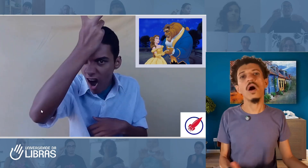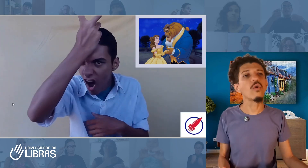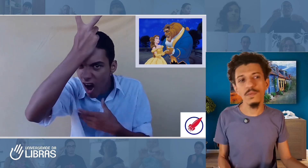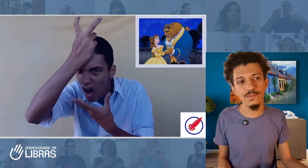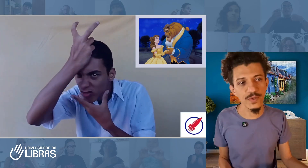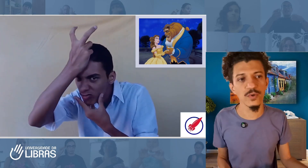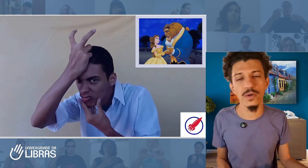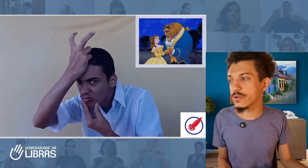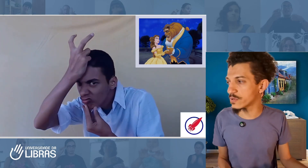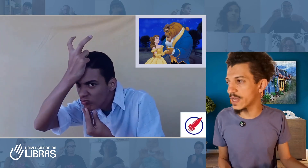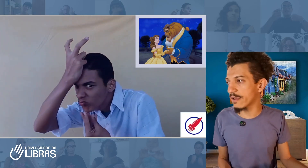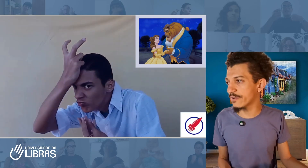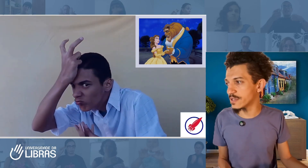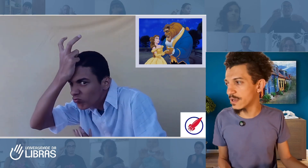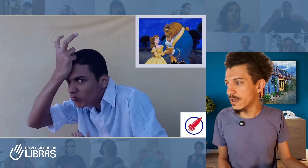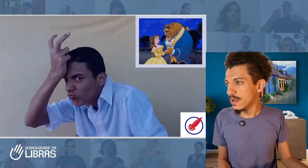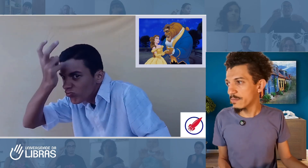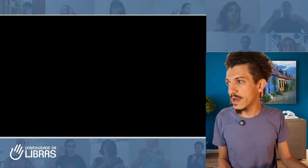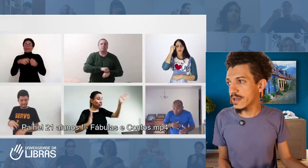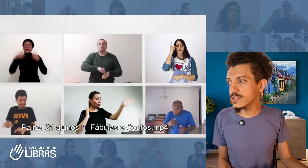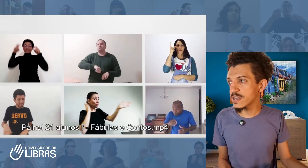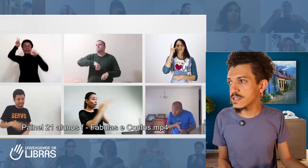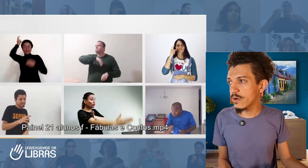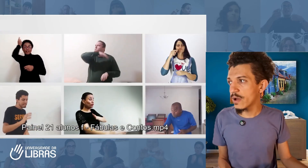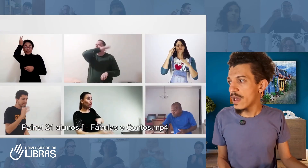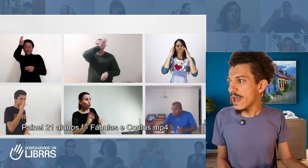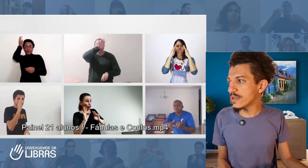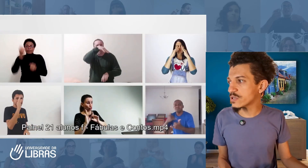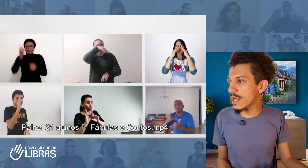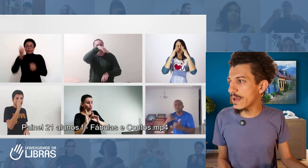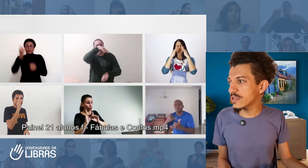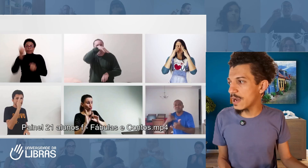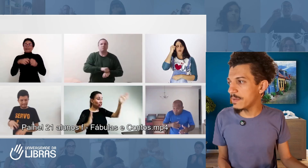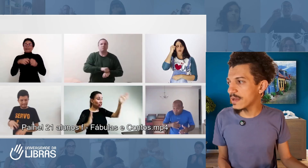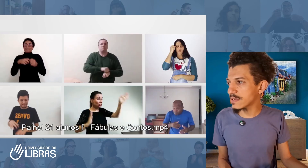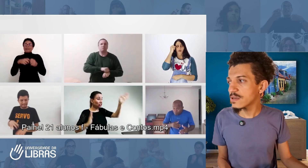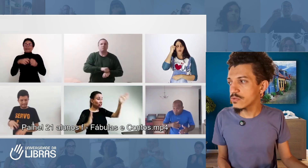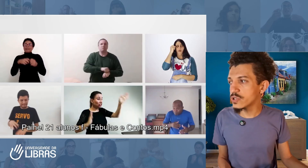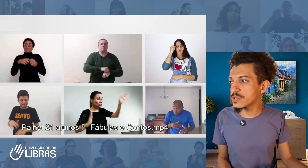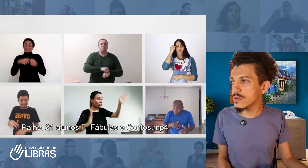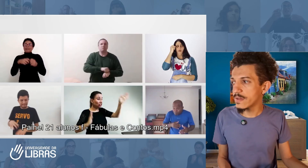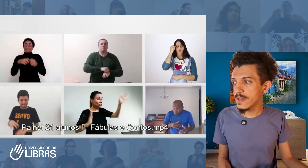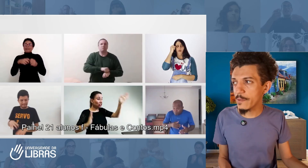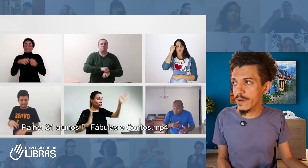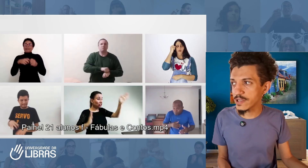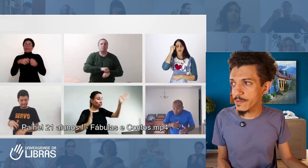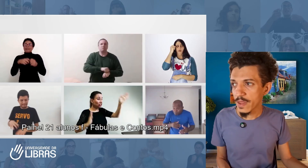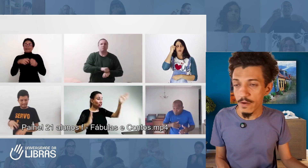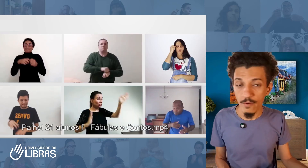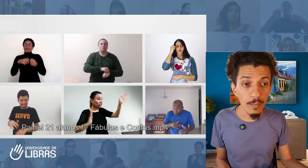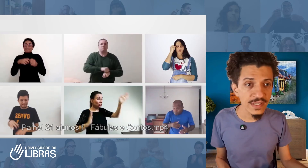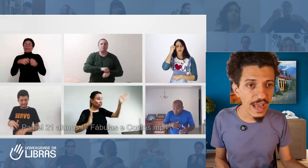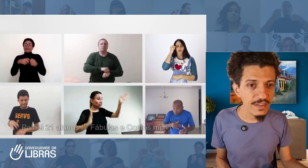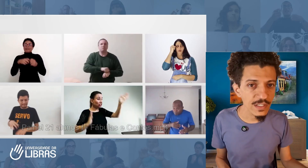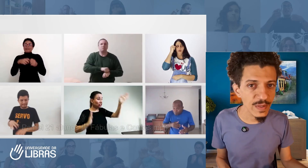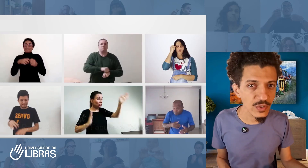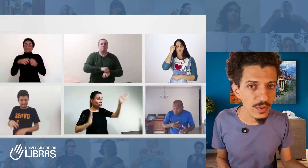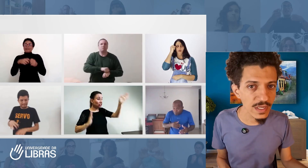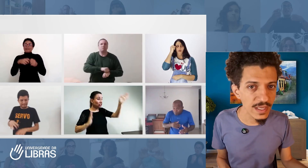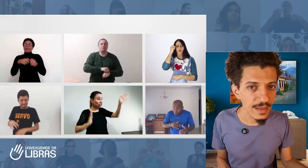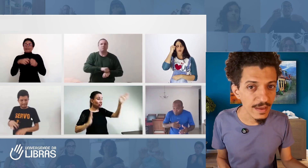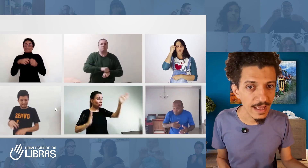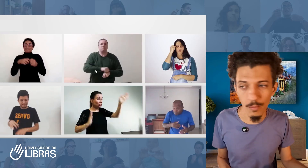só algumas pessoas que conseguem fazer. Porque a grande questão é justamente a aplicação disso na prática. Observe essas